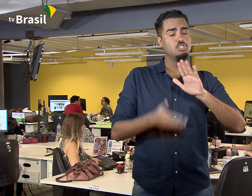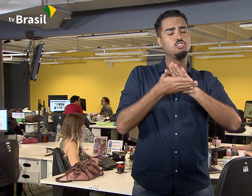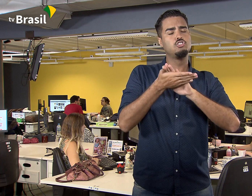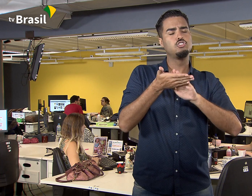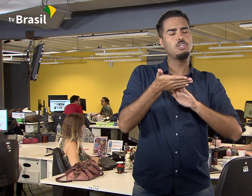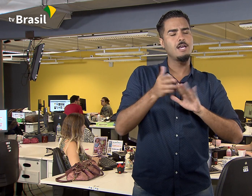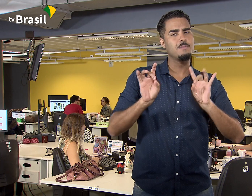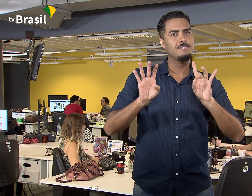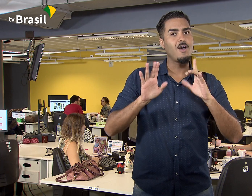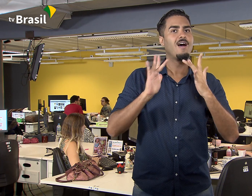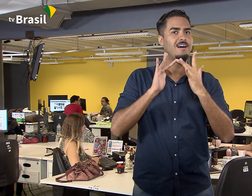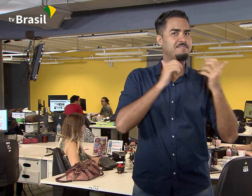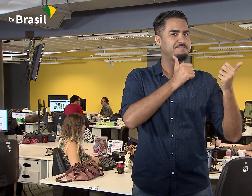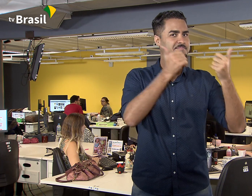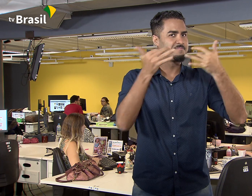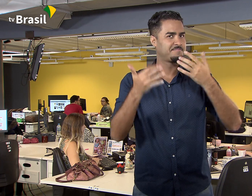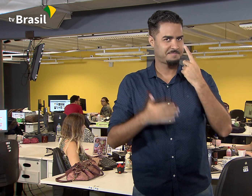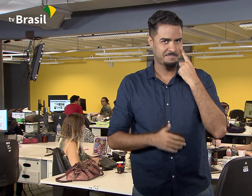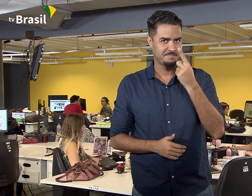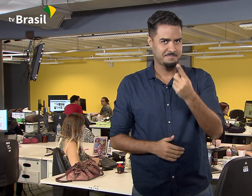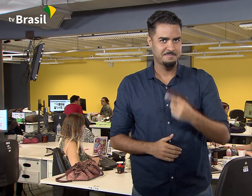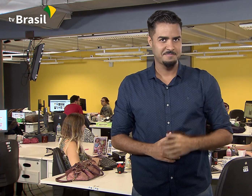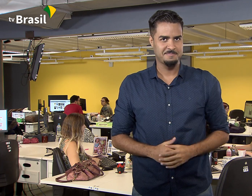teve contato com a edição especial.